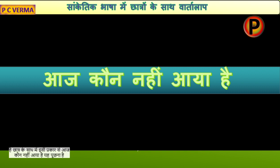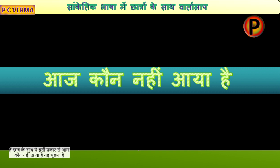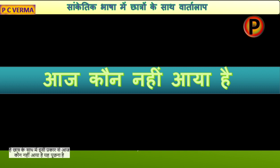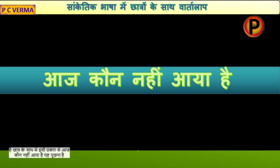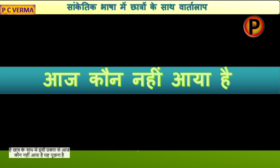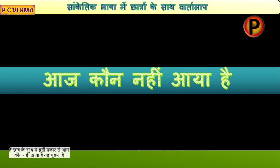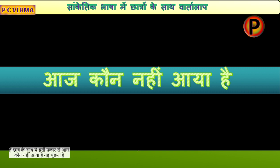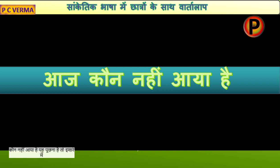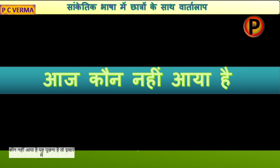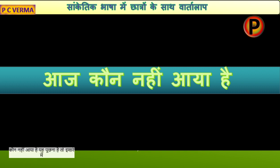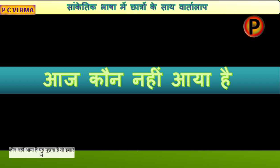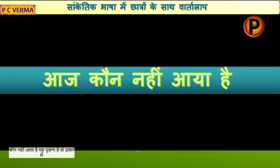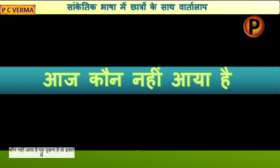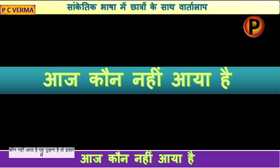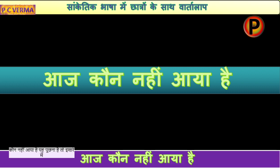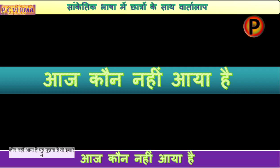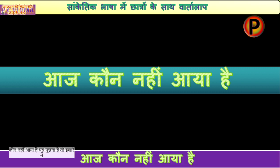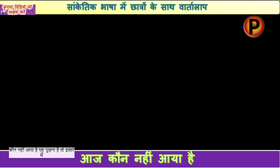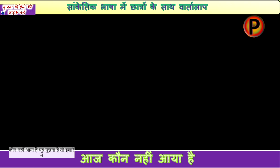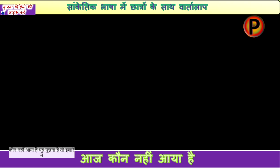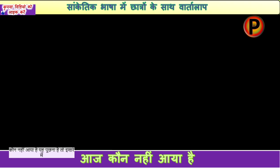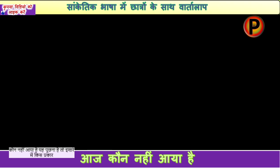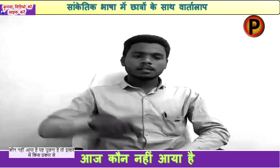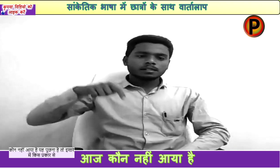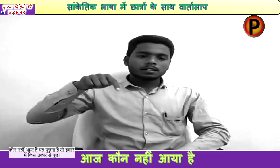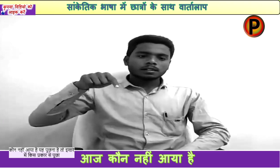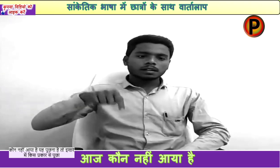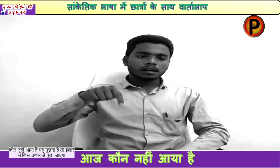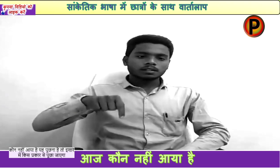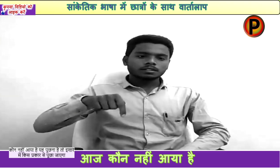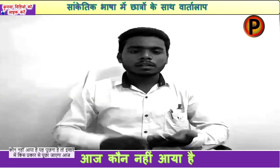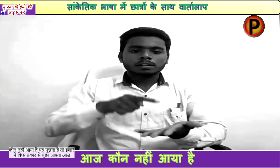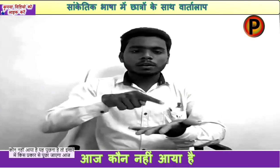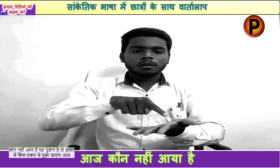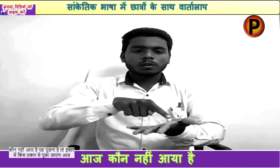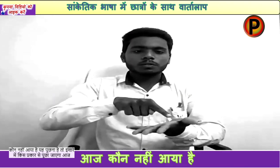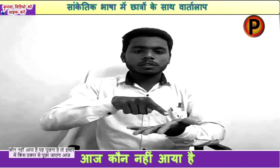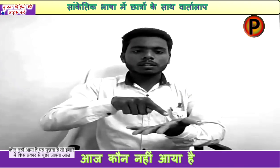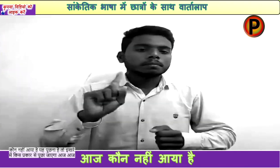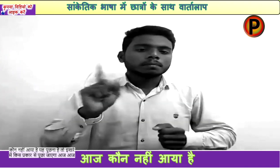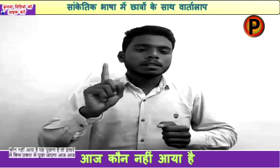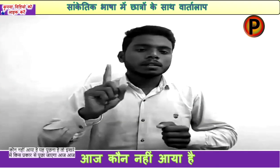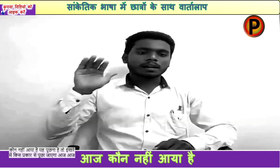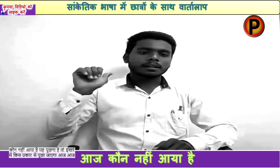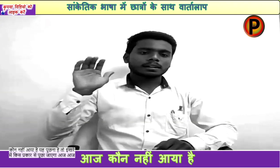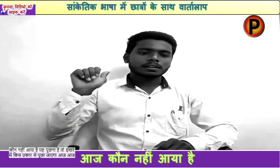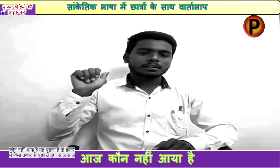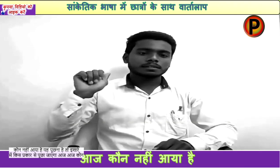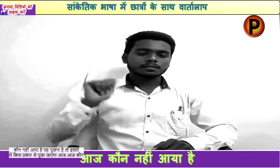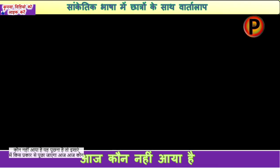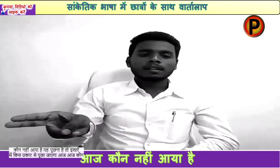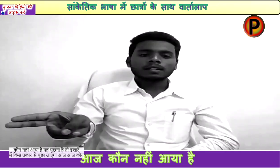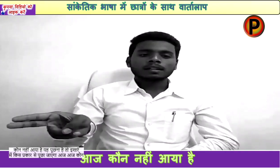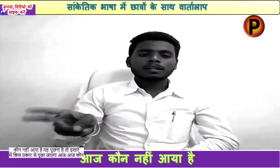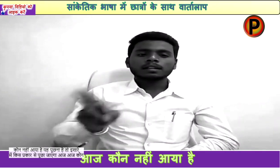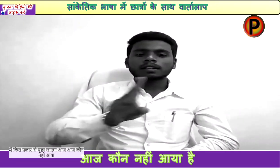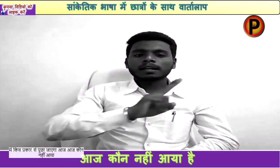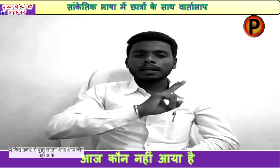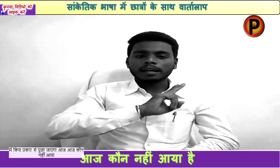में, संकेत में किस प्रकार से पूछा जाएगा, आज कौन नहीं, आज कौन नहीं आया, अर्थात